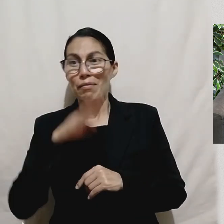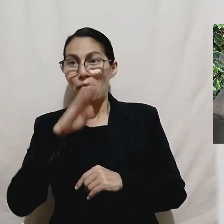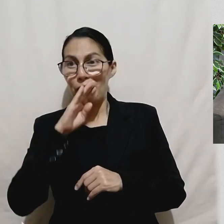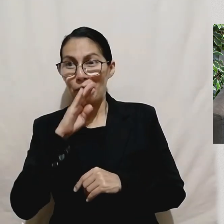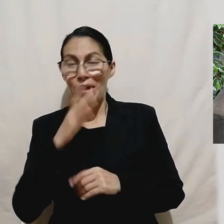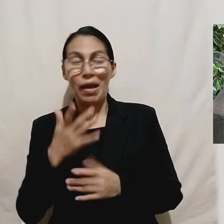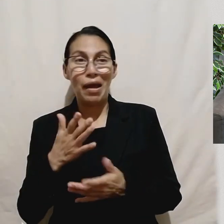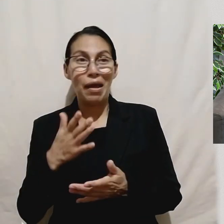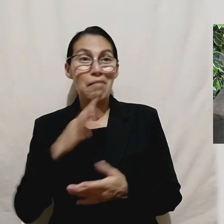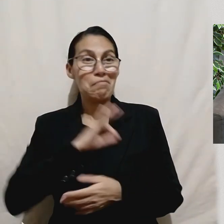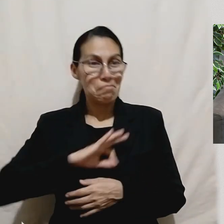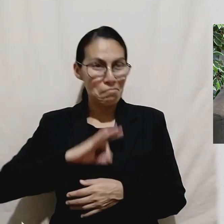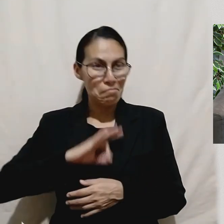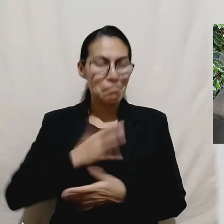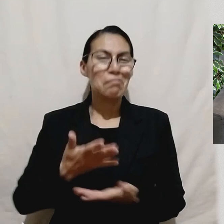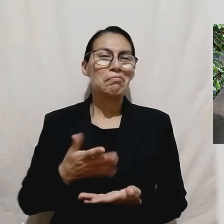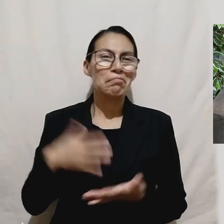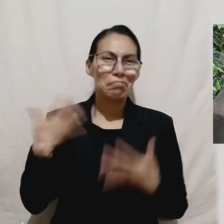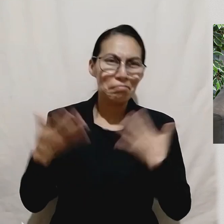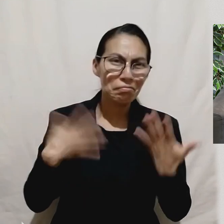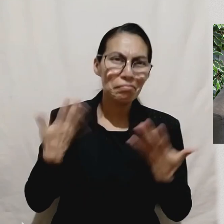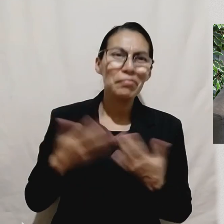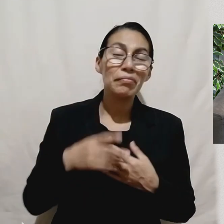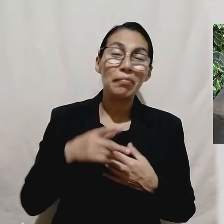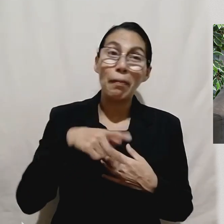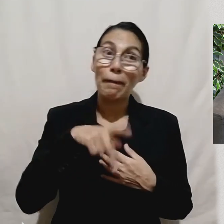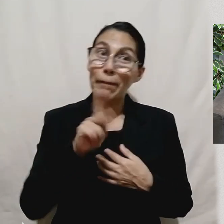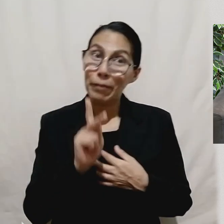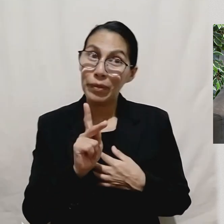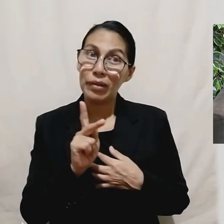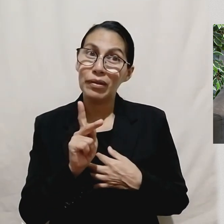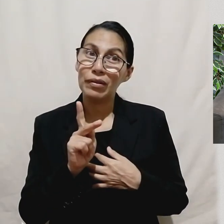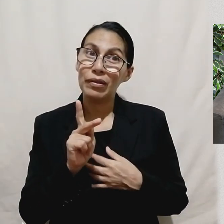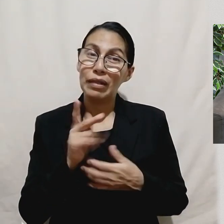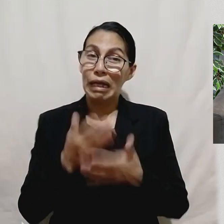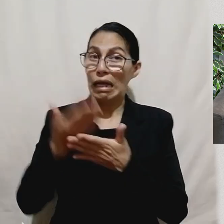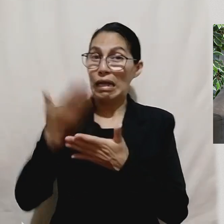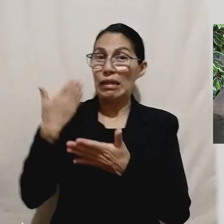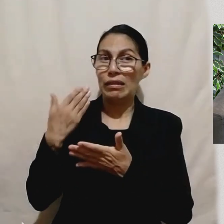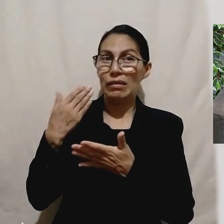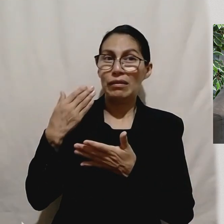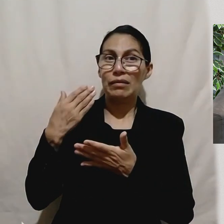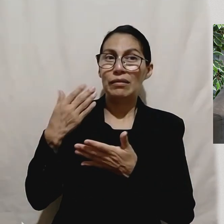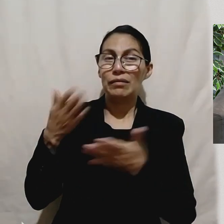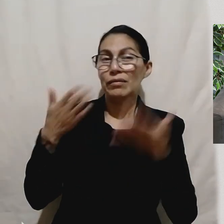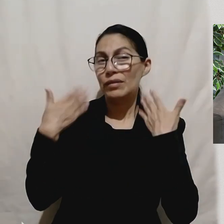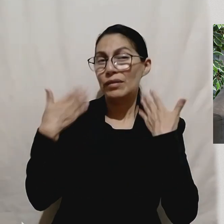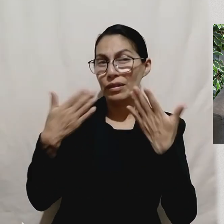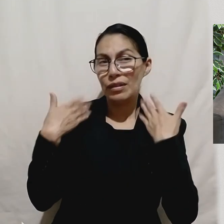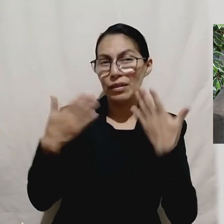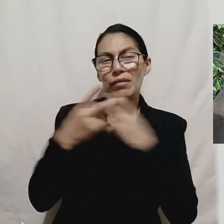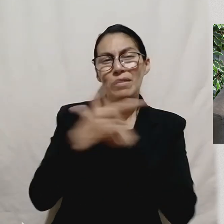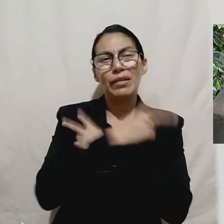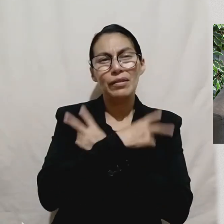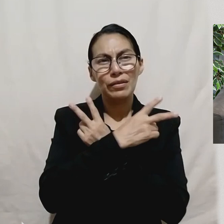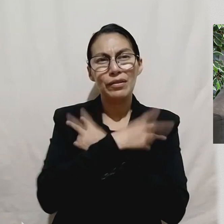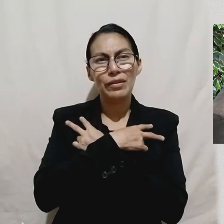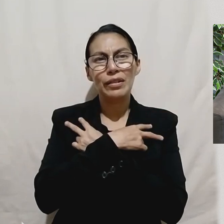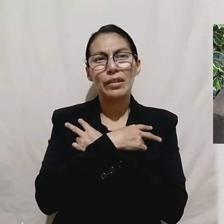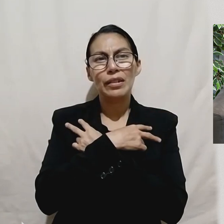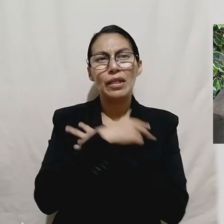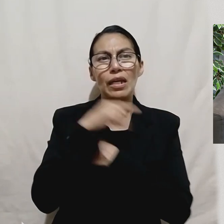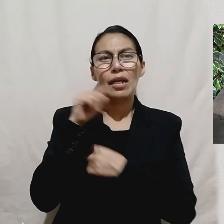estaba muy feliz no haber podido conocer a ese Dios de cerca pero el verano pasado tuve la oportunidad de comportar